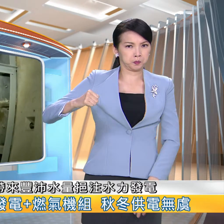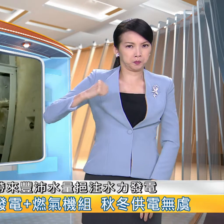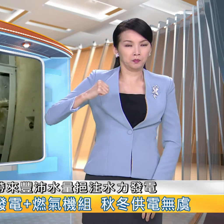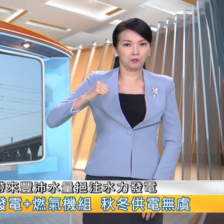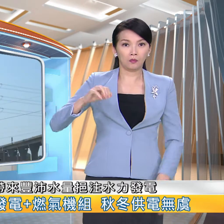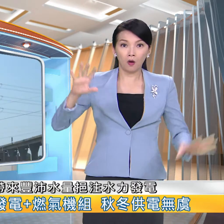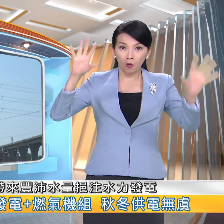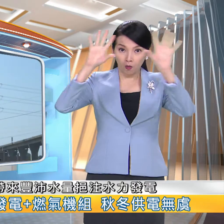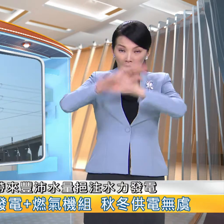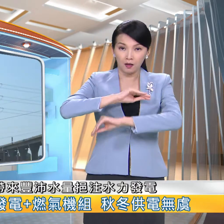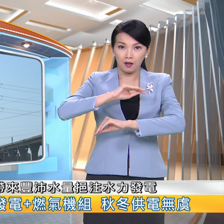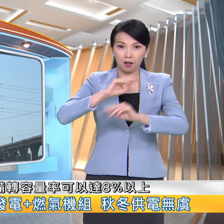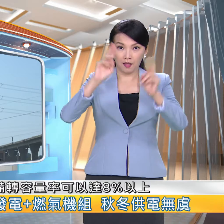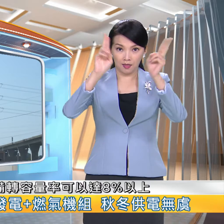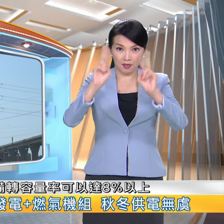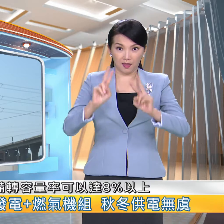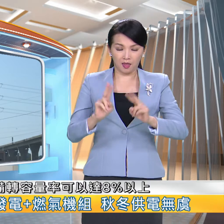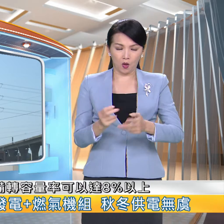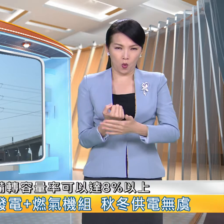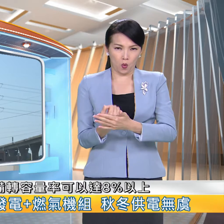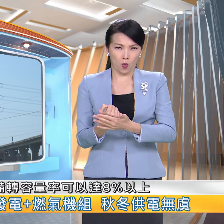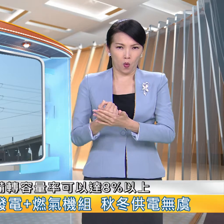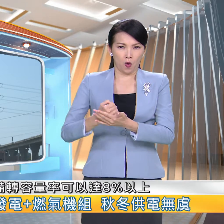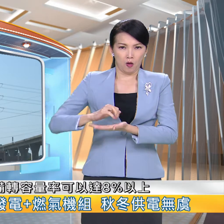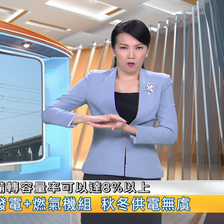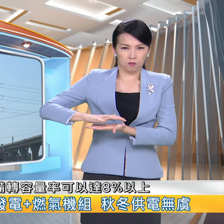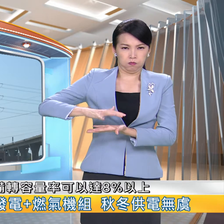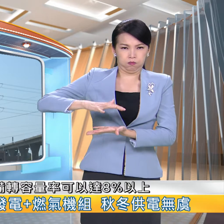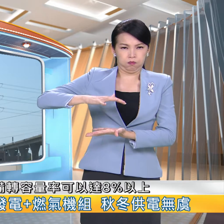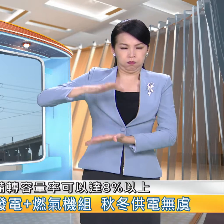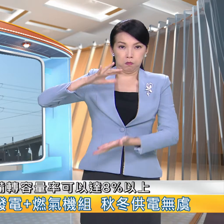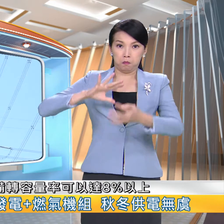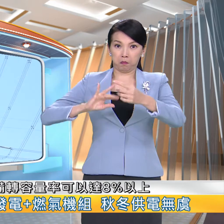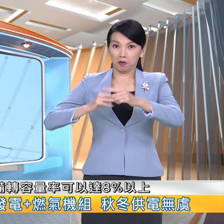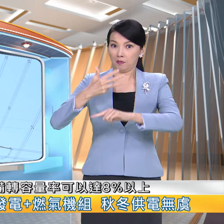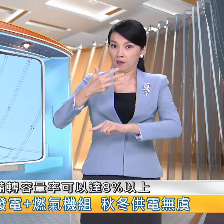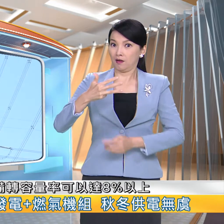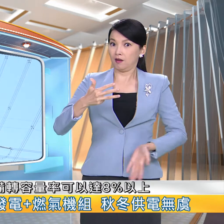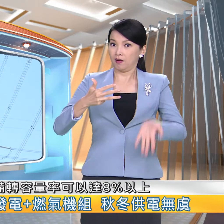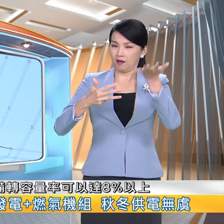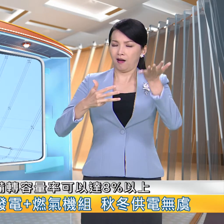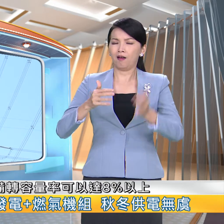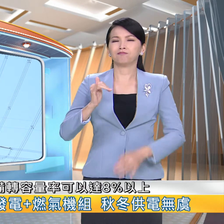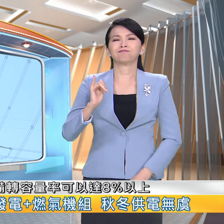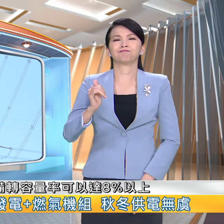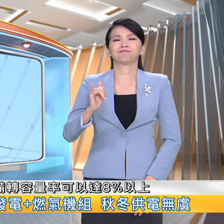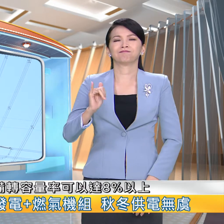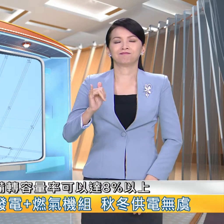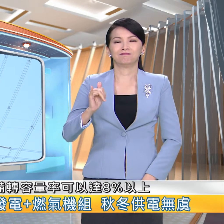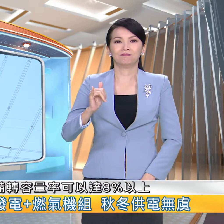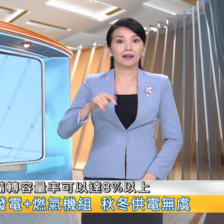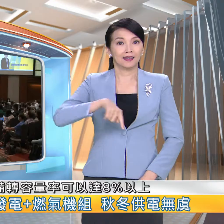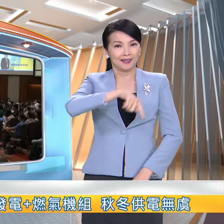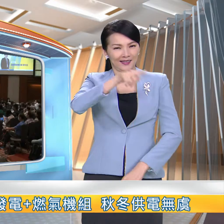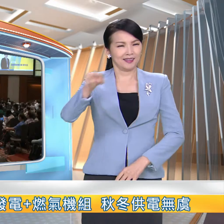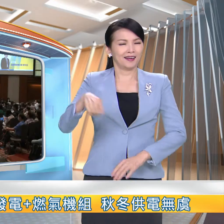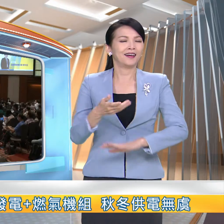发电，因此夜间风被转容量率可以达8%以上，供电无